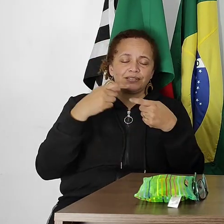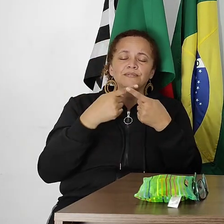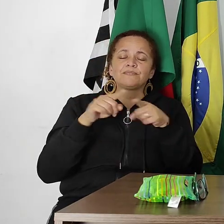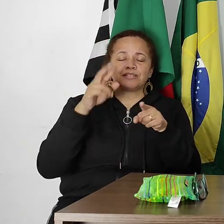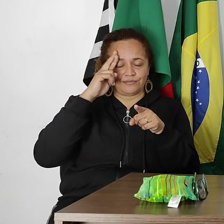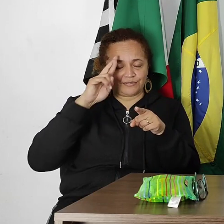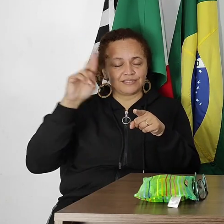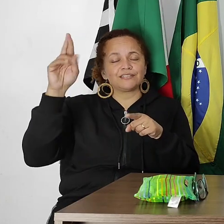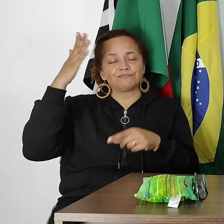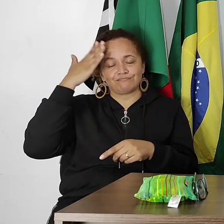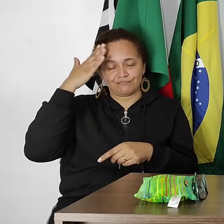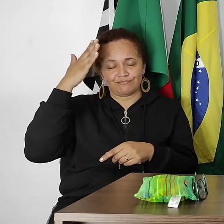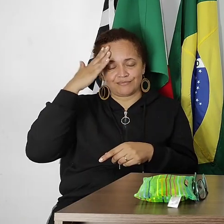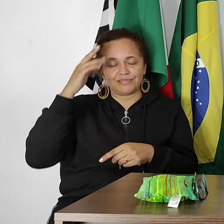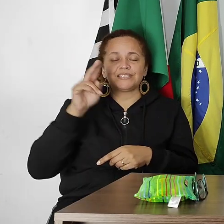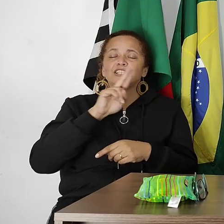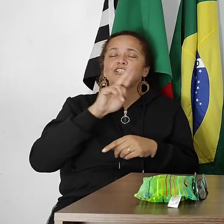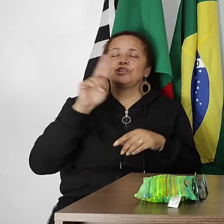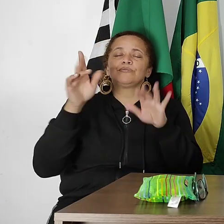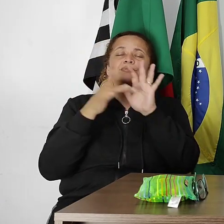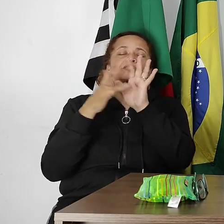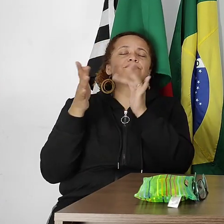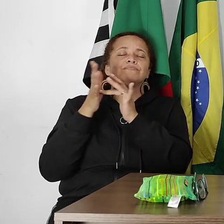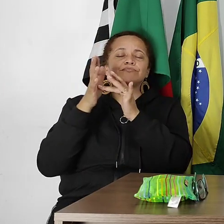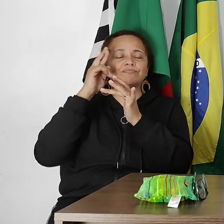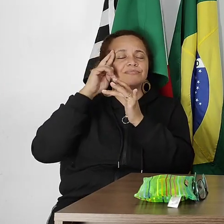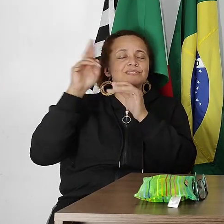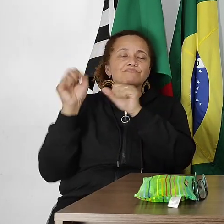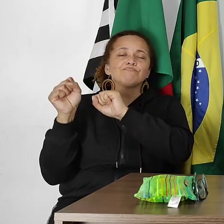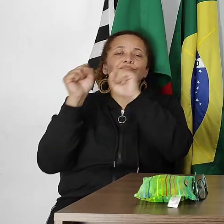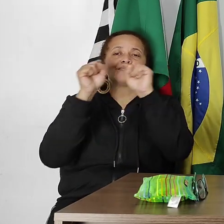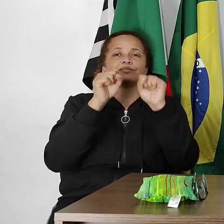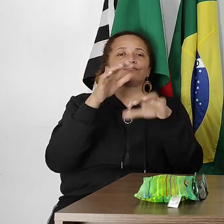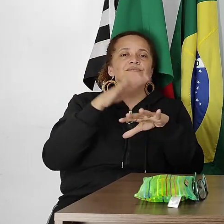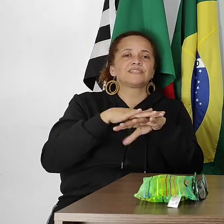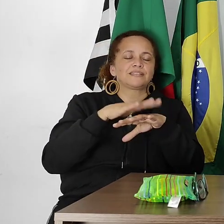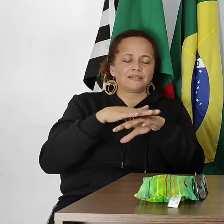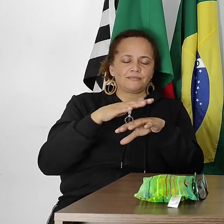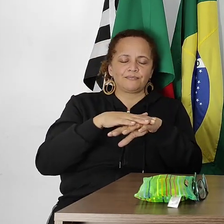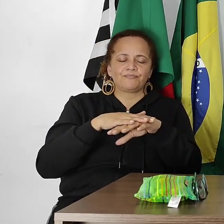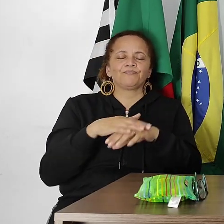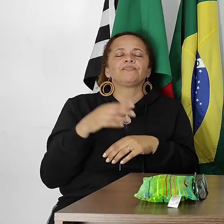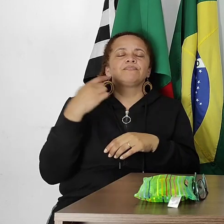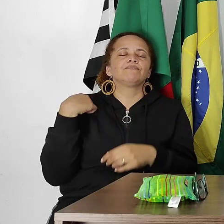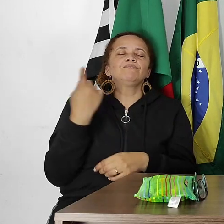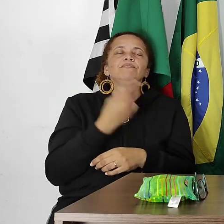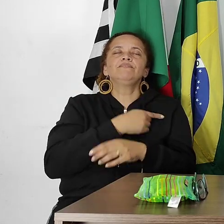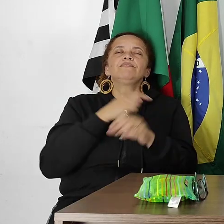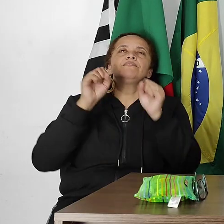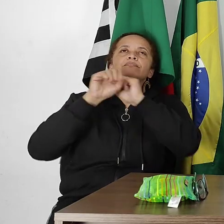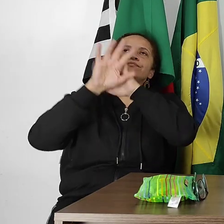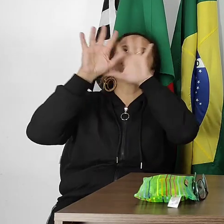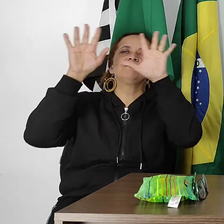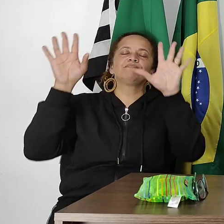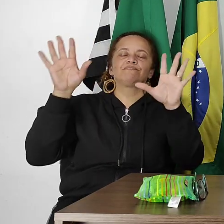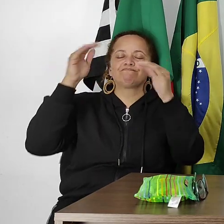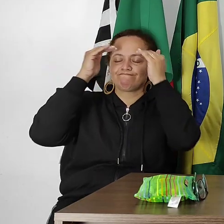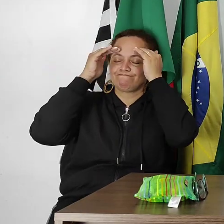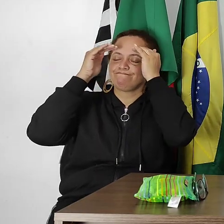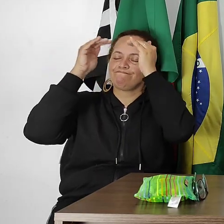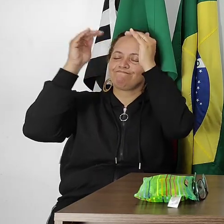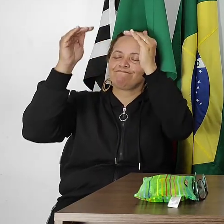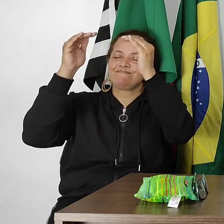Senhor é poderoso para fazer infinitamente mais do que pedimos ou pensamos, Pai. Nós Te damos glória, Te damos